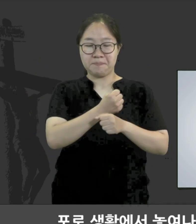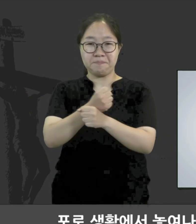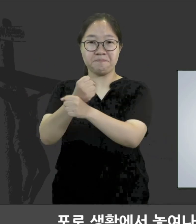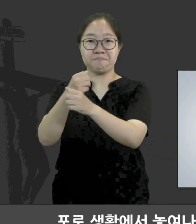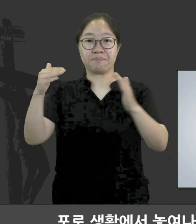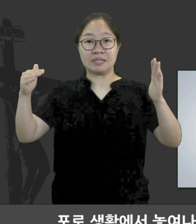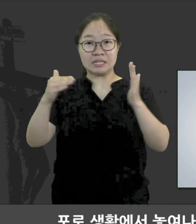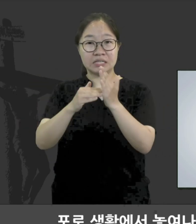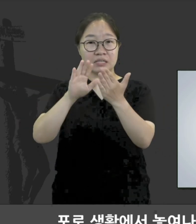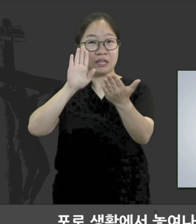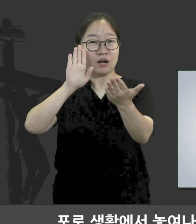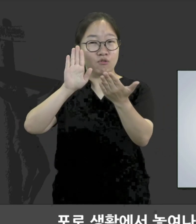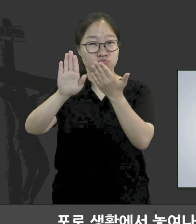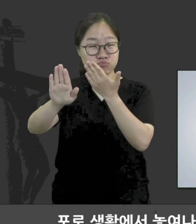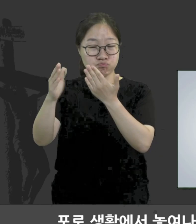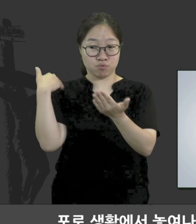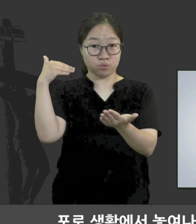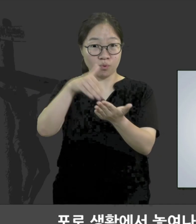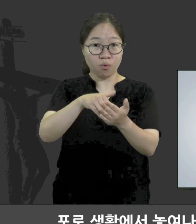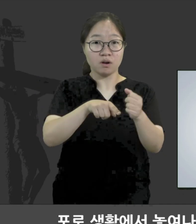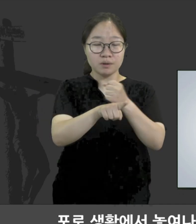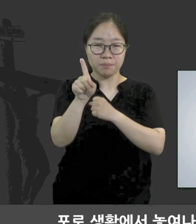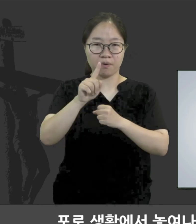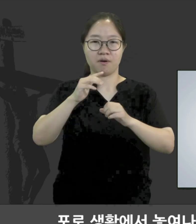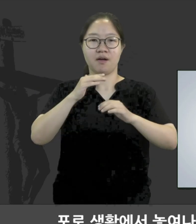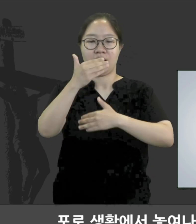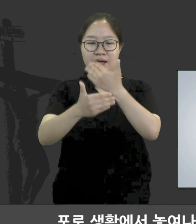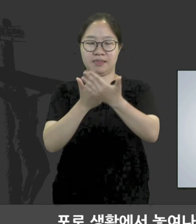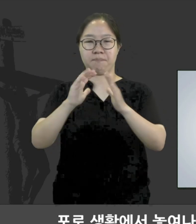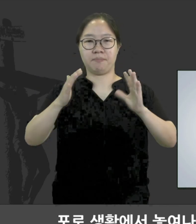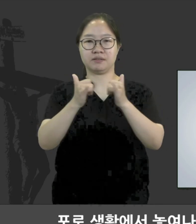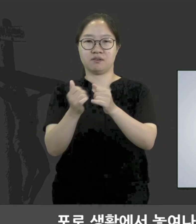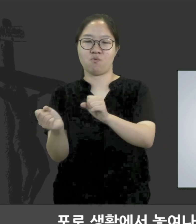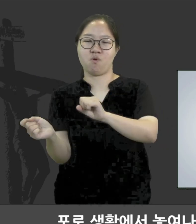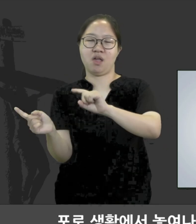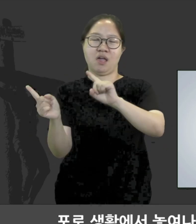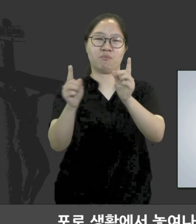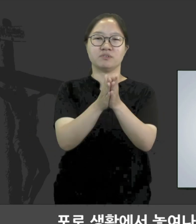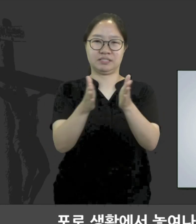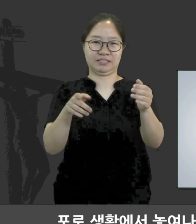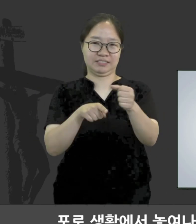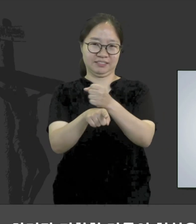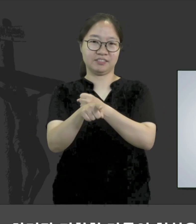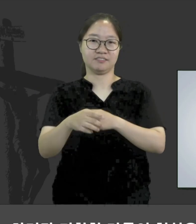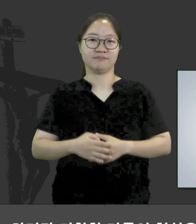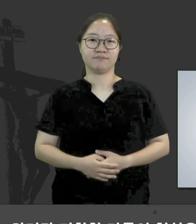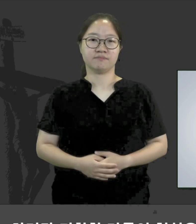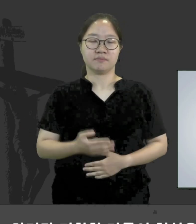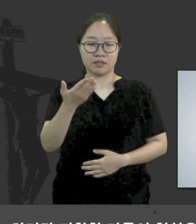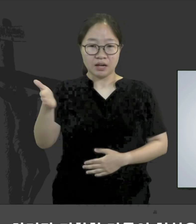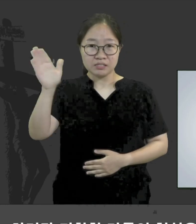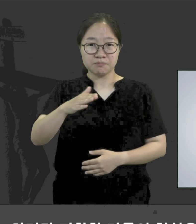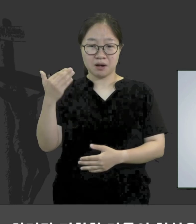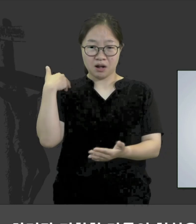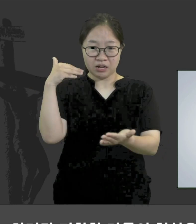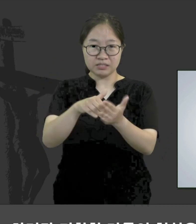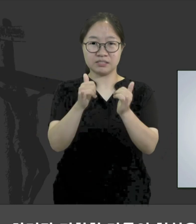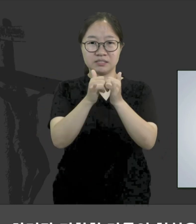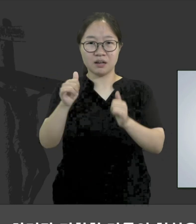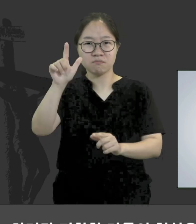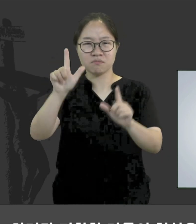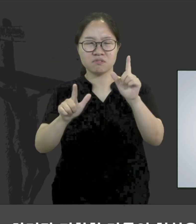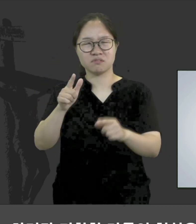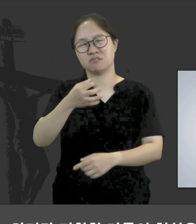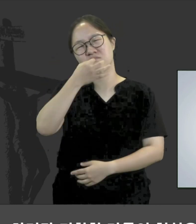생활에서 놓여나 귀환한 것은 하나님 백성이 회복되기 시작했다는 의미였습니다. 하지만 귀환한 자들의